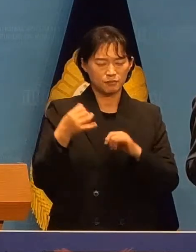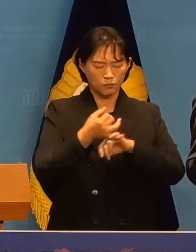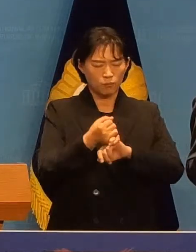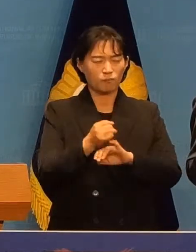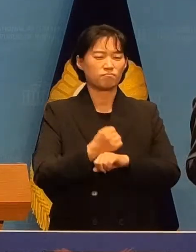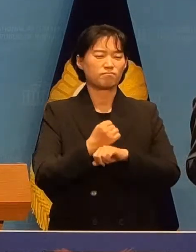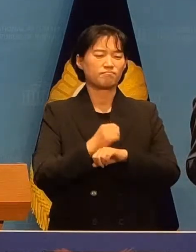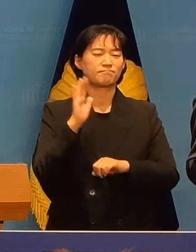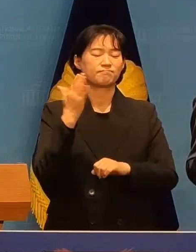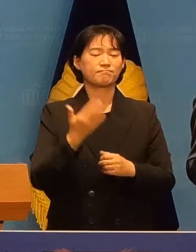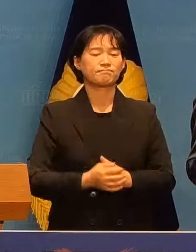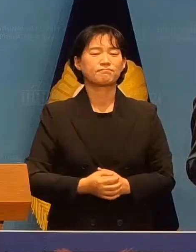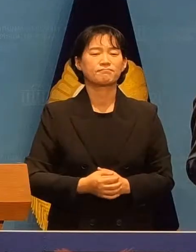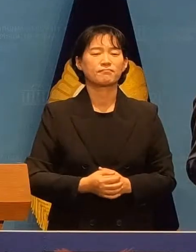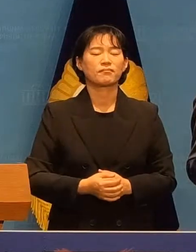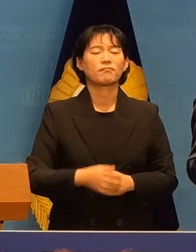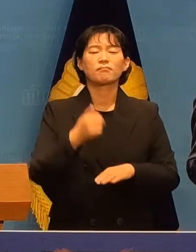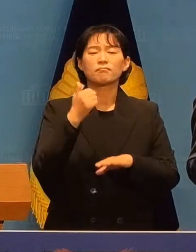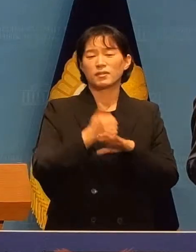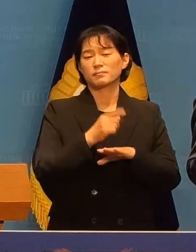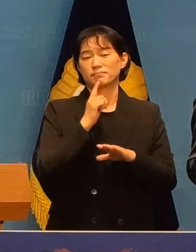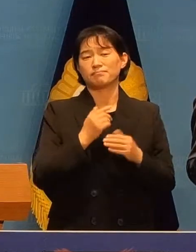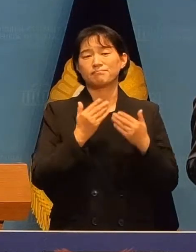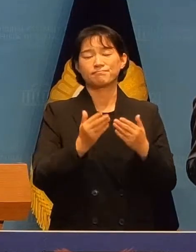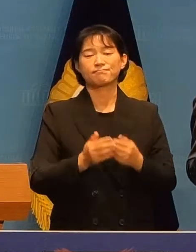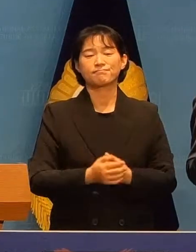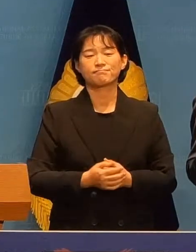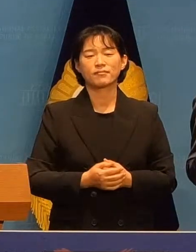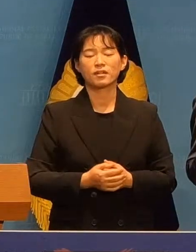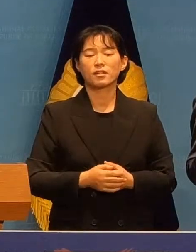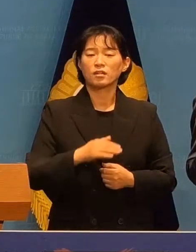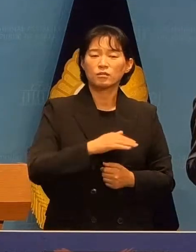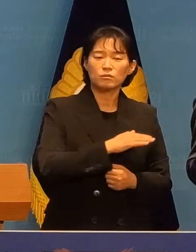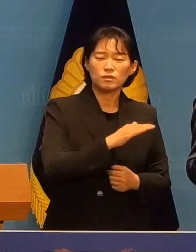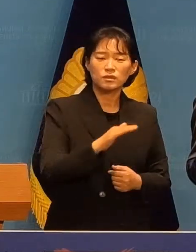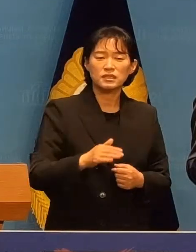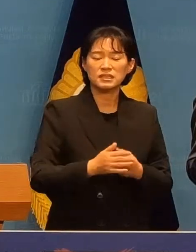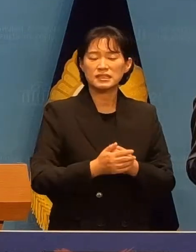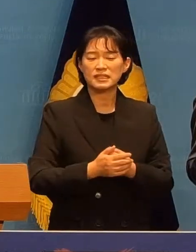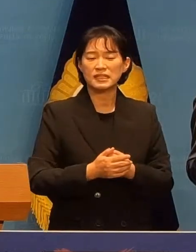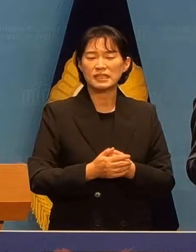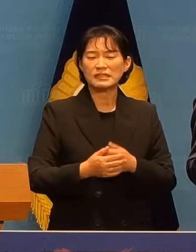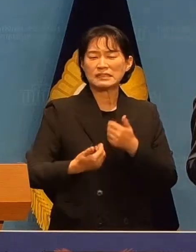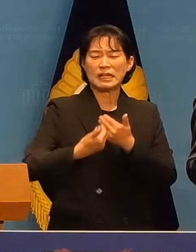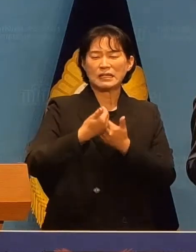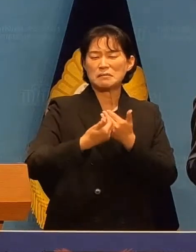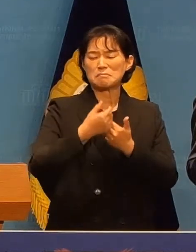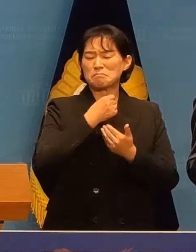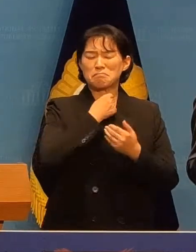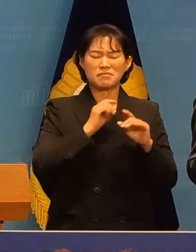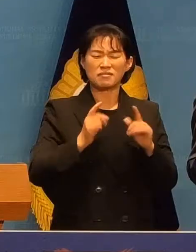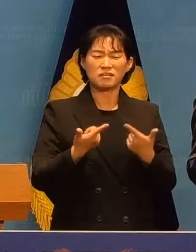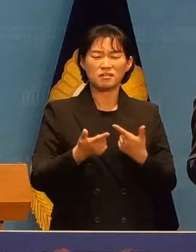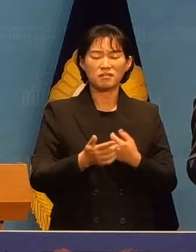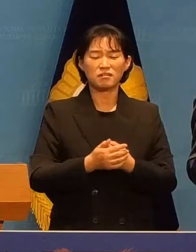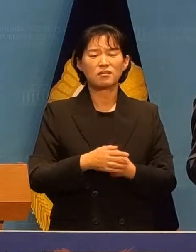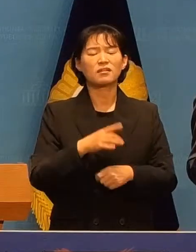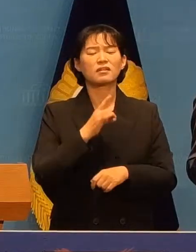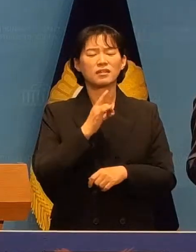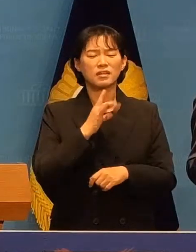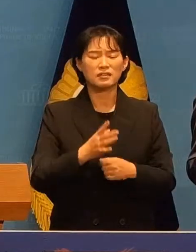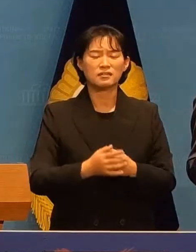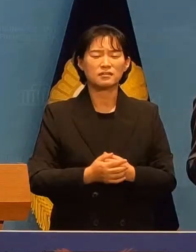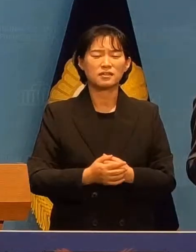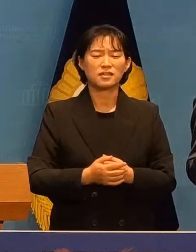됩니다. 마지막으로 말씀드립니다. 우리는 대립을 원하는 게 아닙니다. 우리는 단지